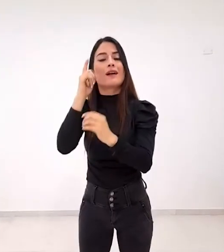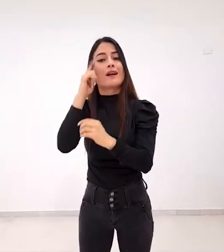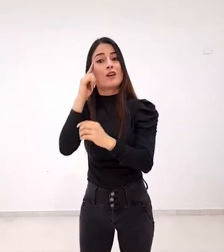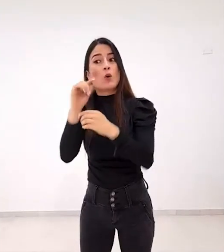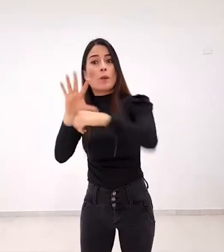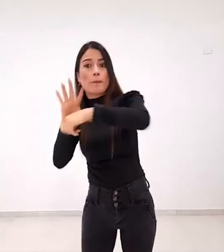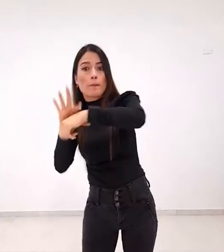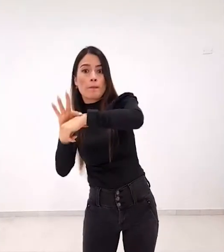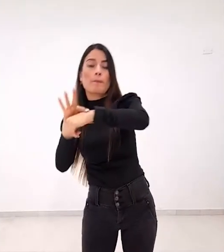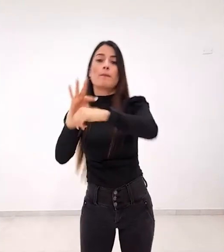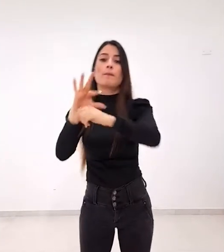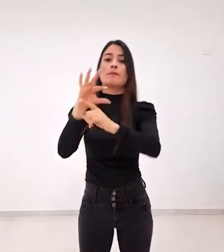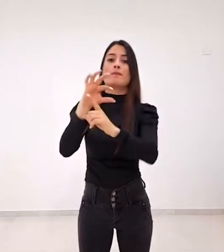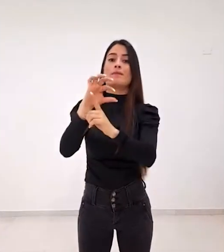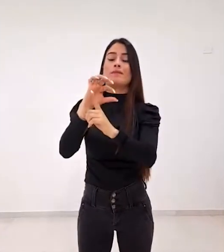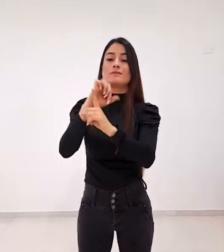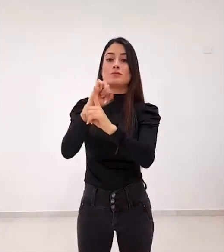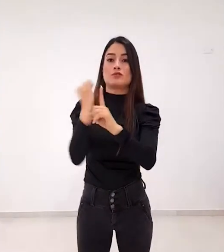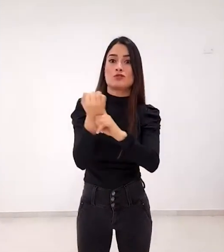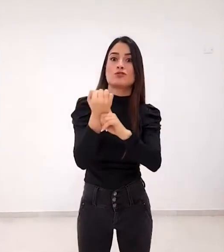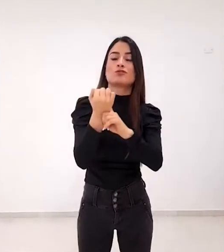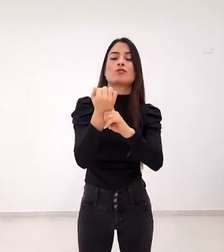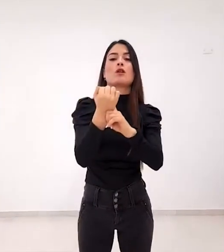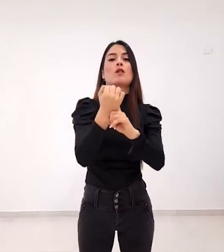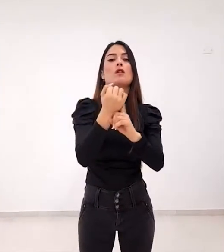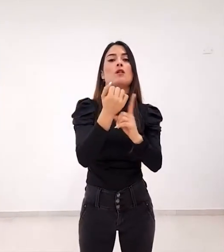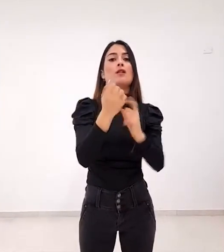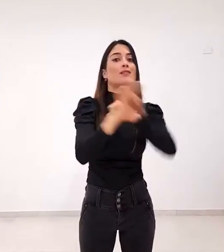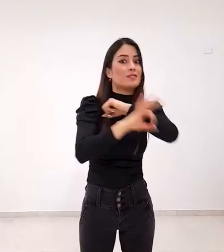no quiere decir que el estudio